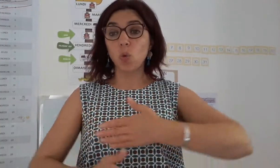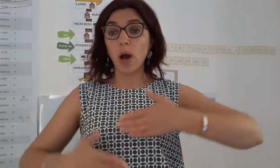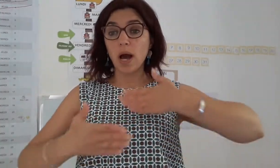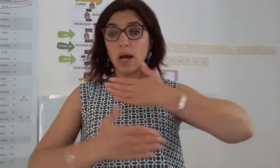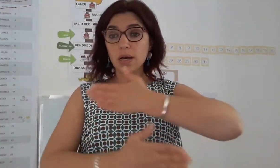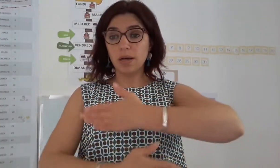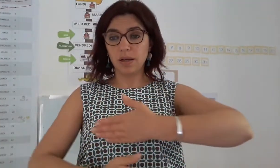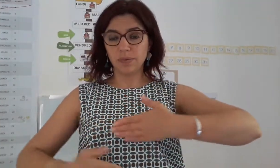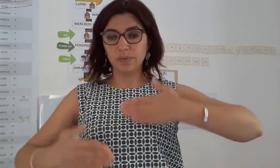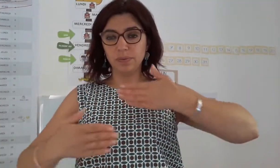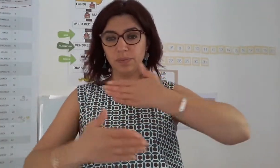joie,